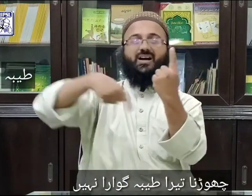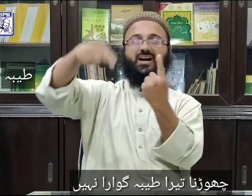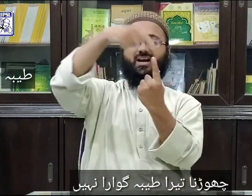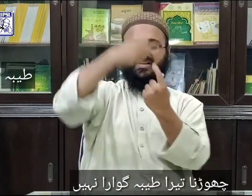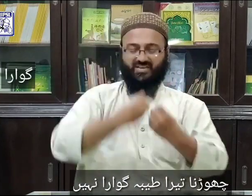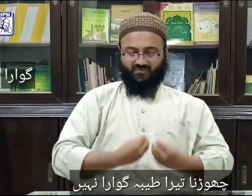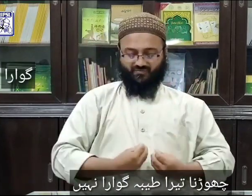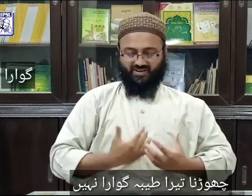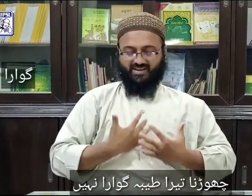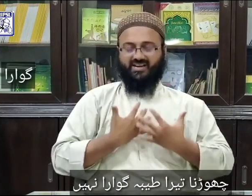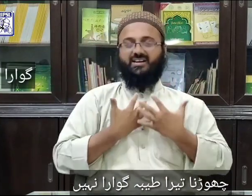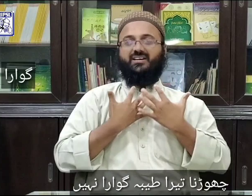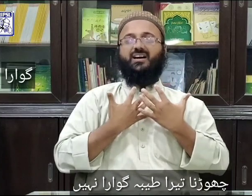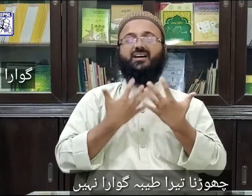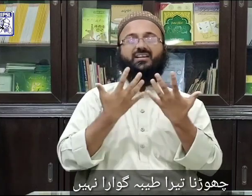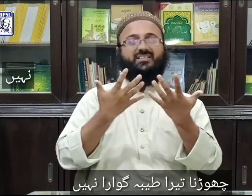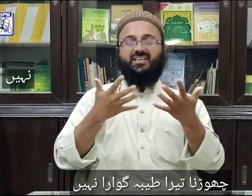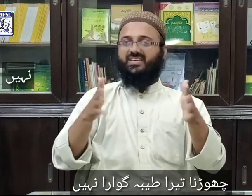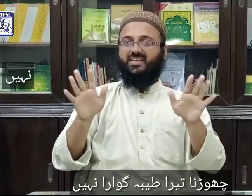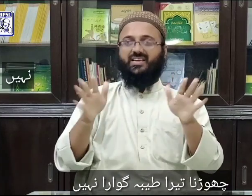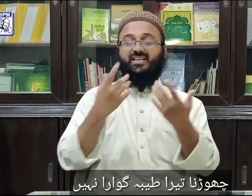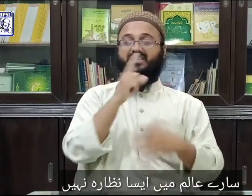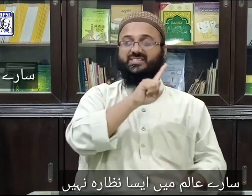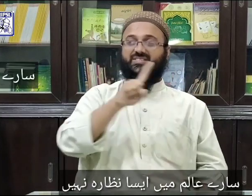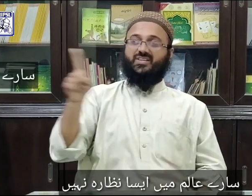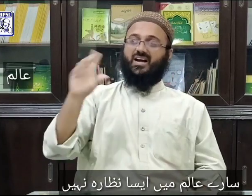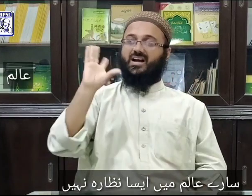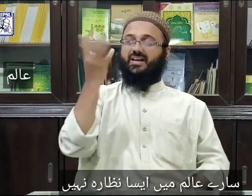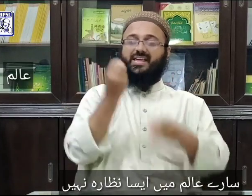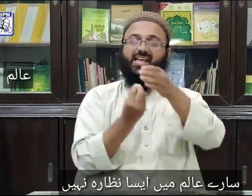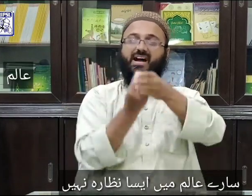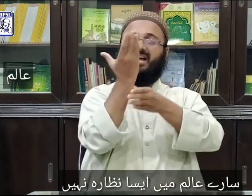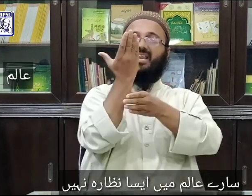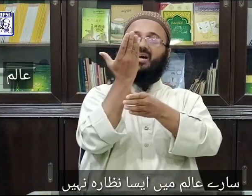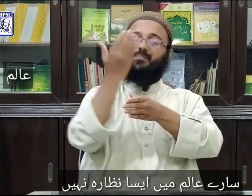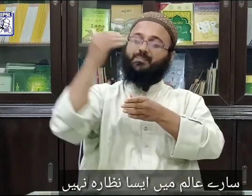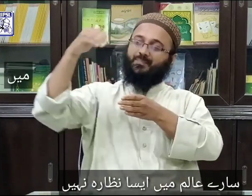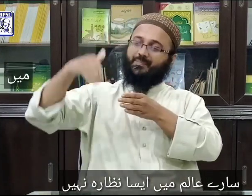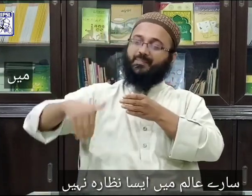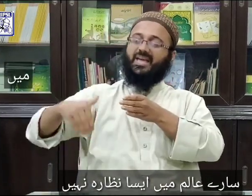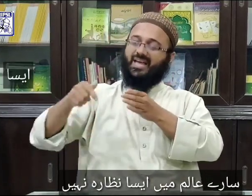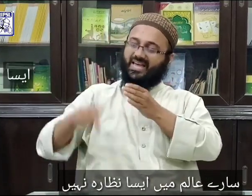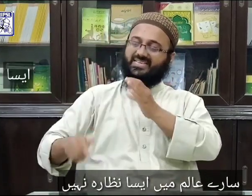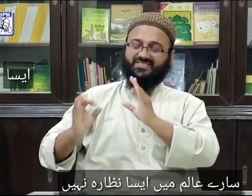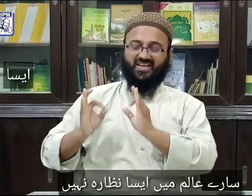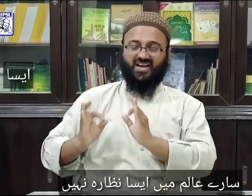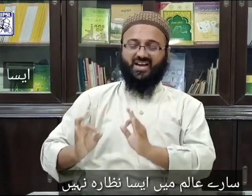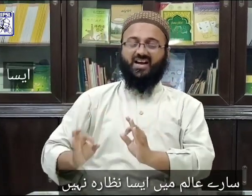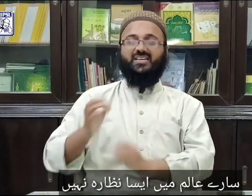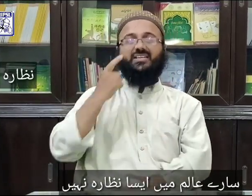باغوارا نہیں سارے عالم میں ایسا